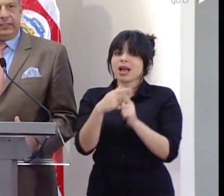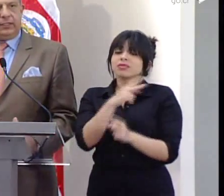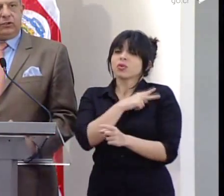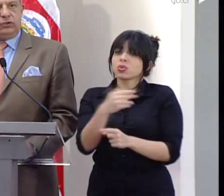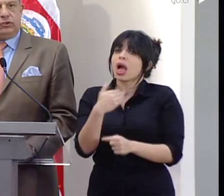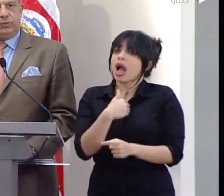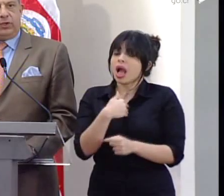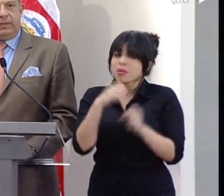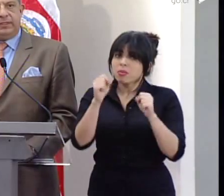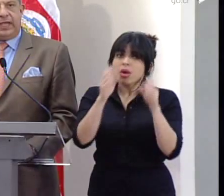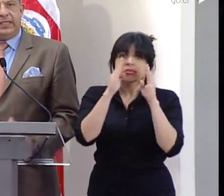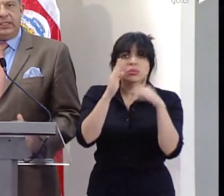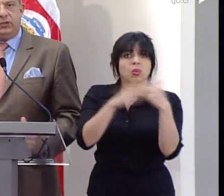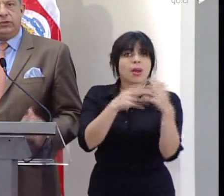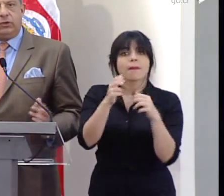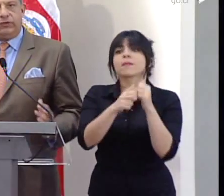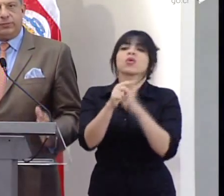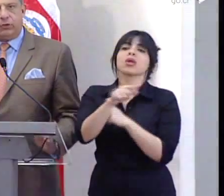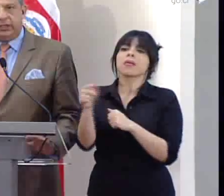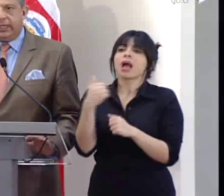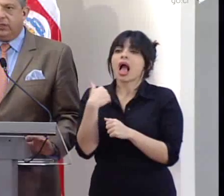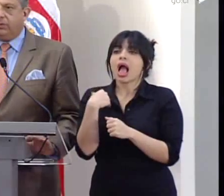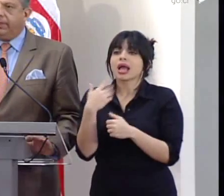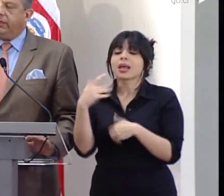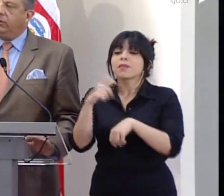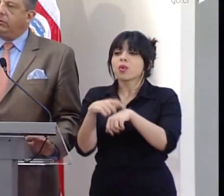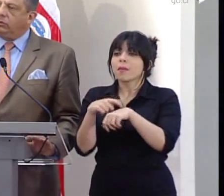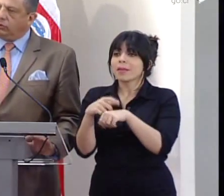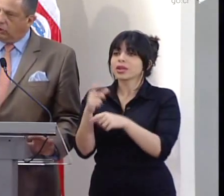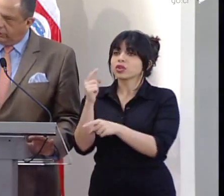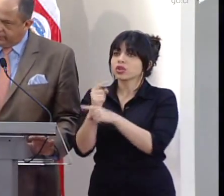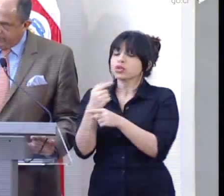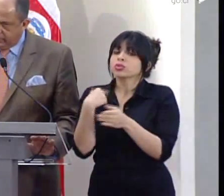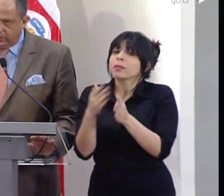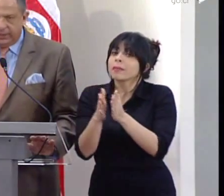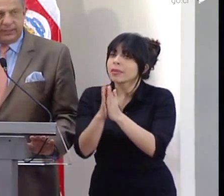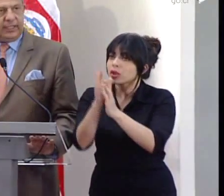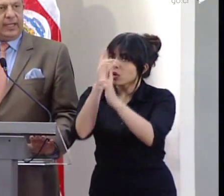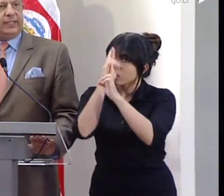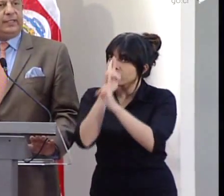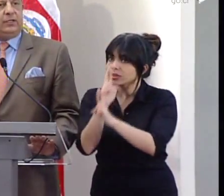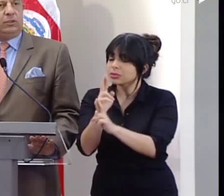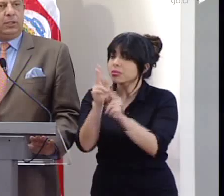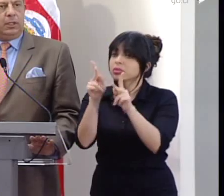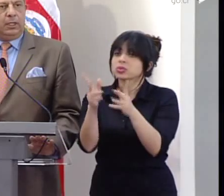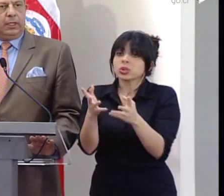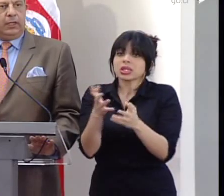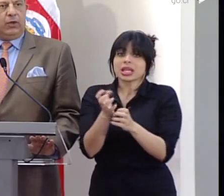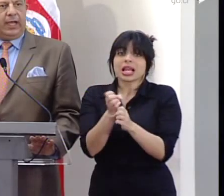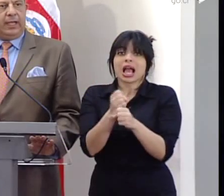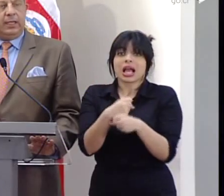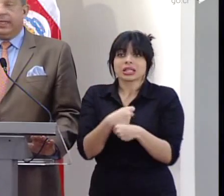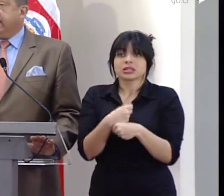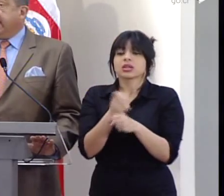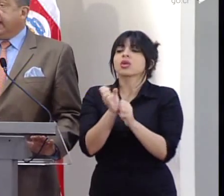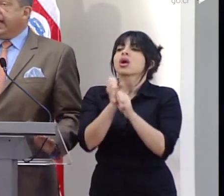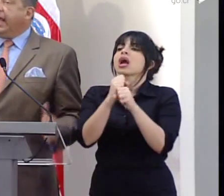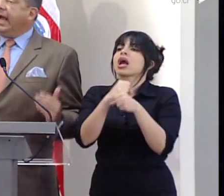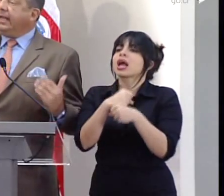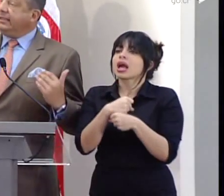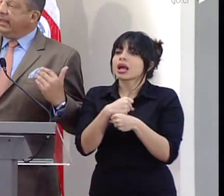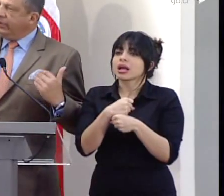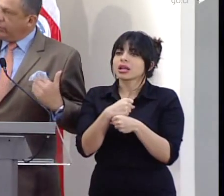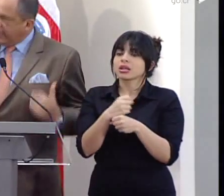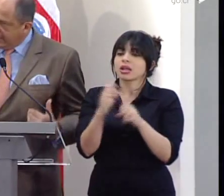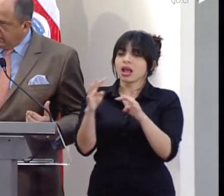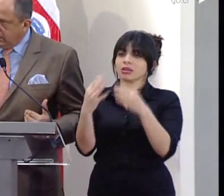de atender todos esos problemas allí donde correspondan, y yo pido con todo respeto a quienes quieran hacerlo que lo hagan de cara